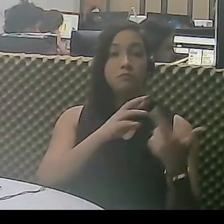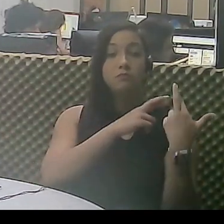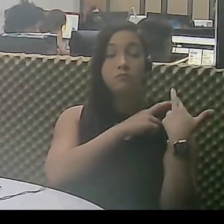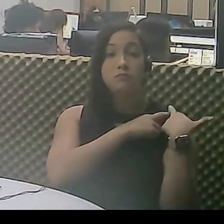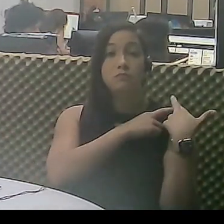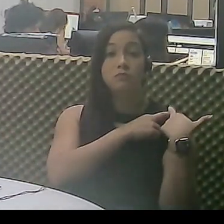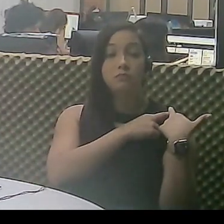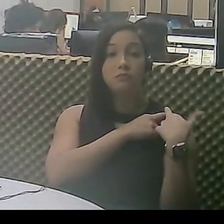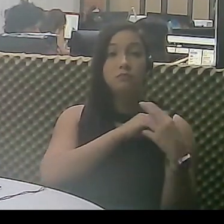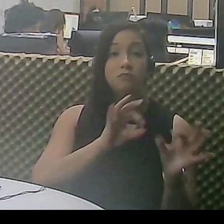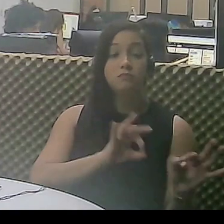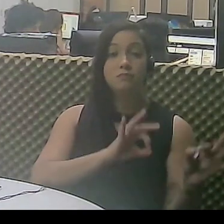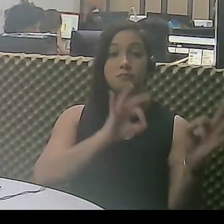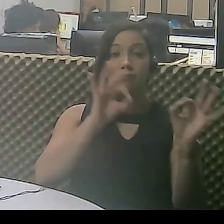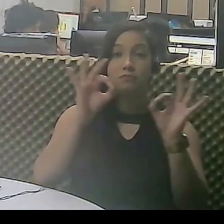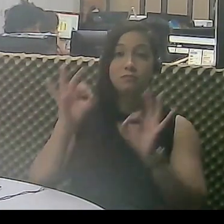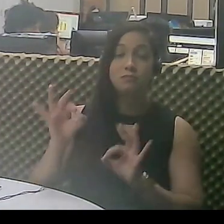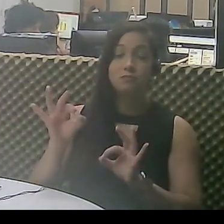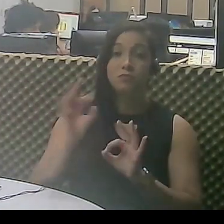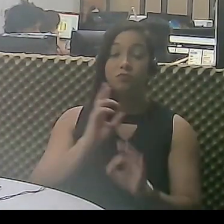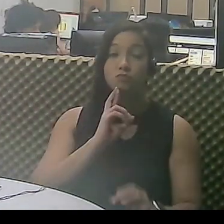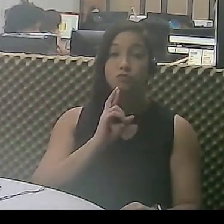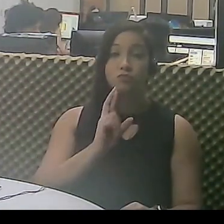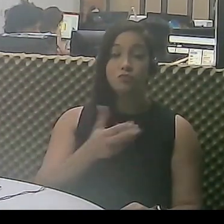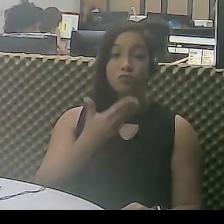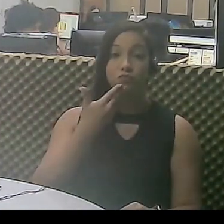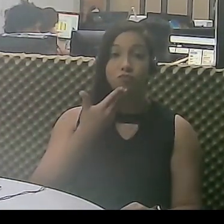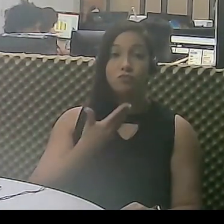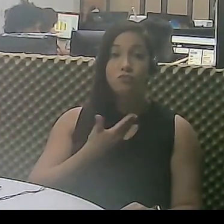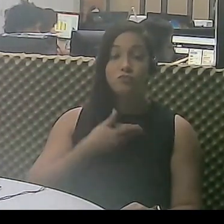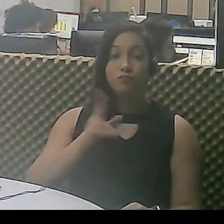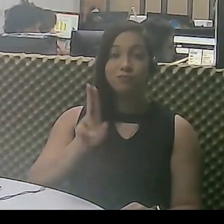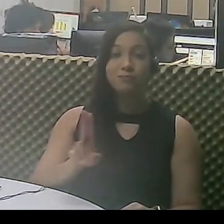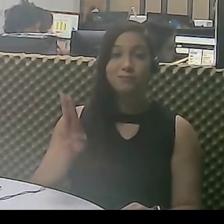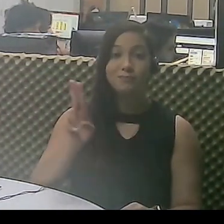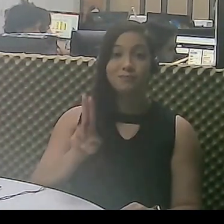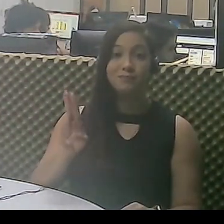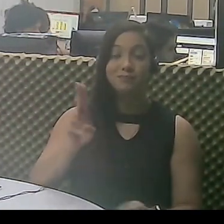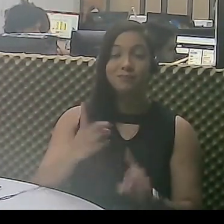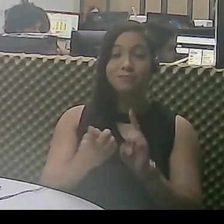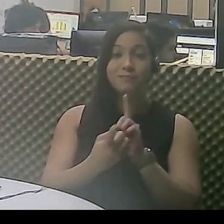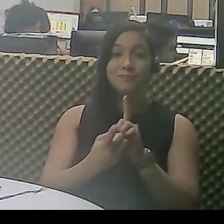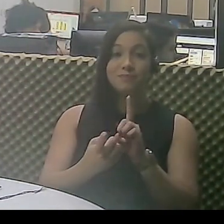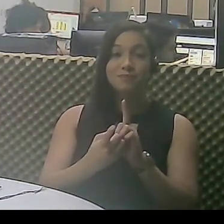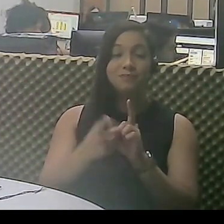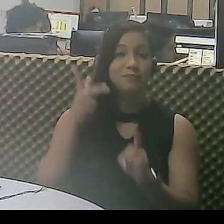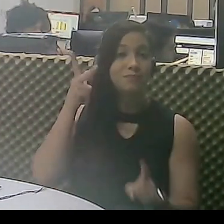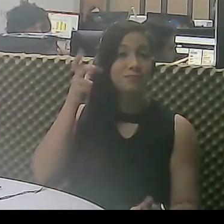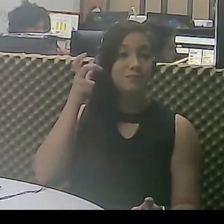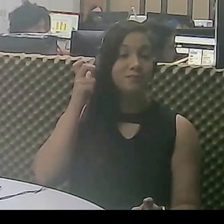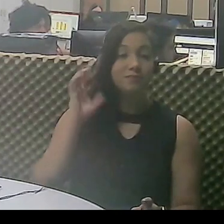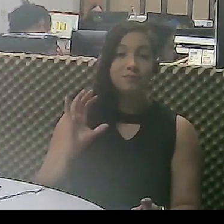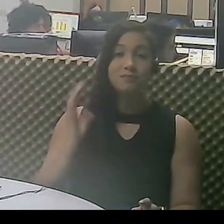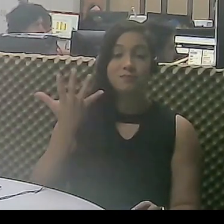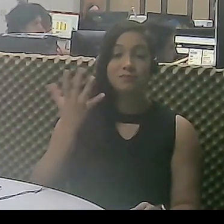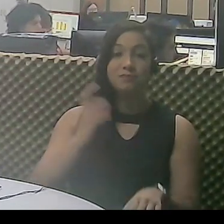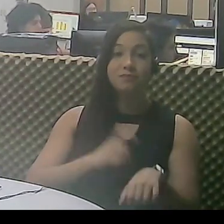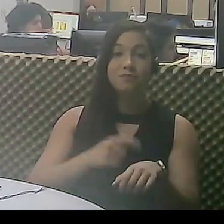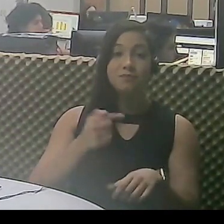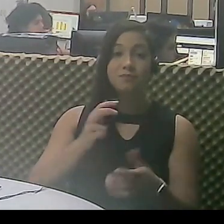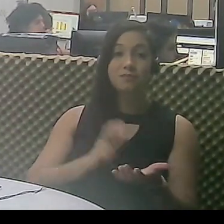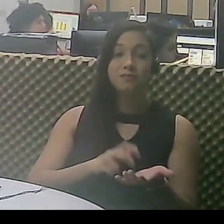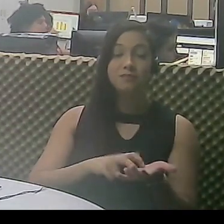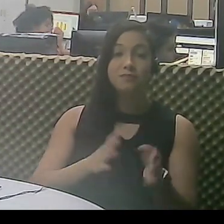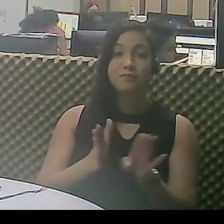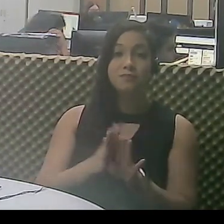responsável, acompanha e dá retorno da demanda ao usuário. O atendimento da ouvidoria ocorre das 7 da manhã